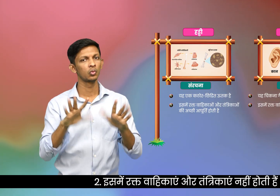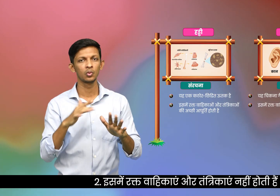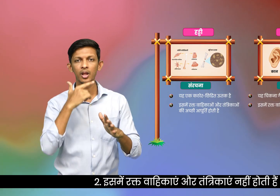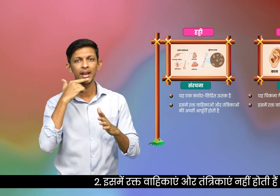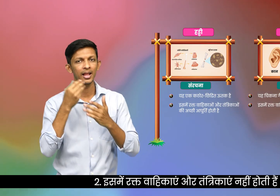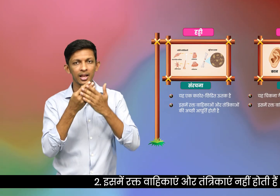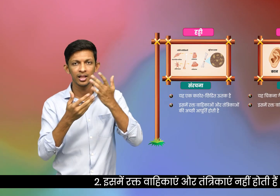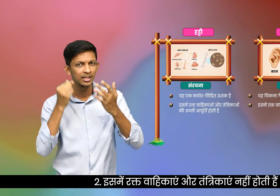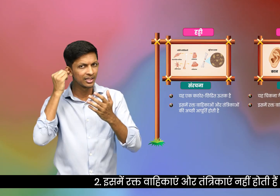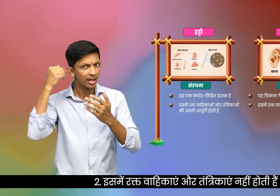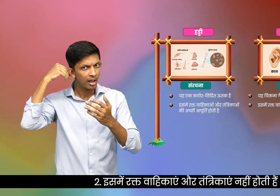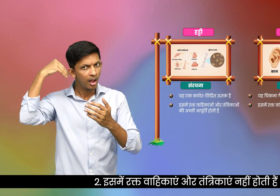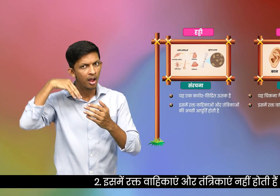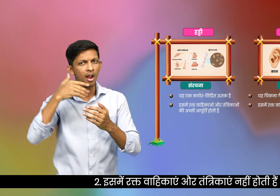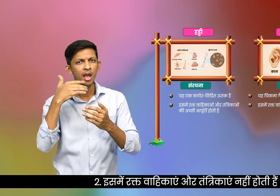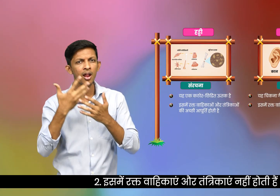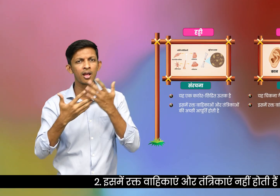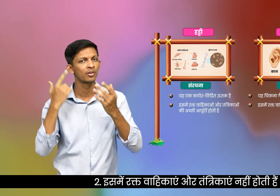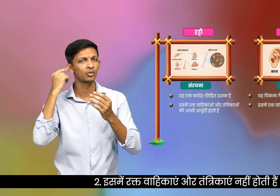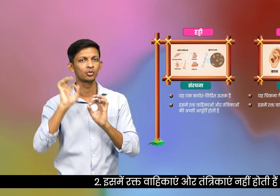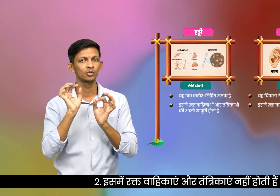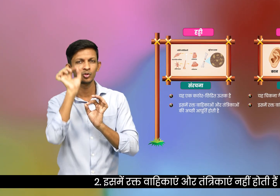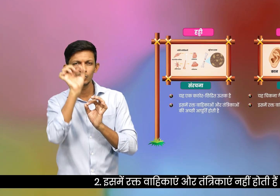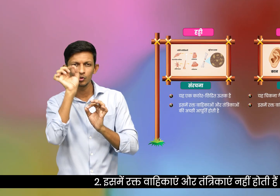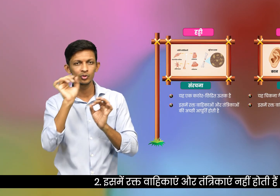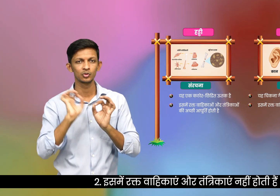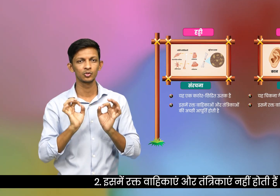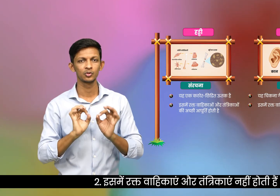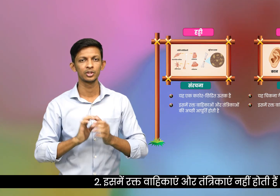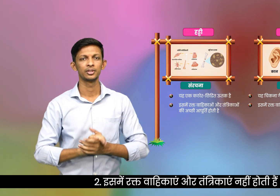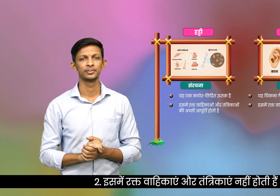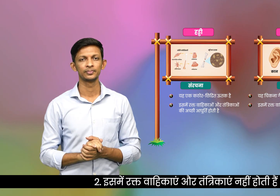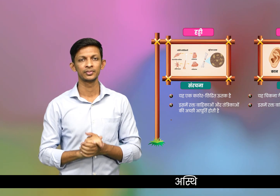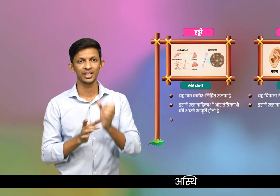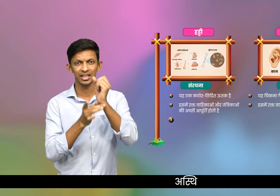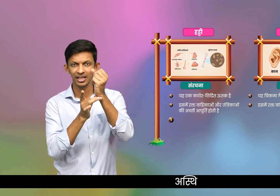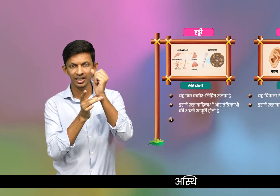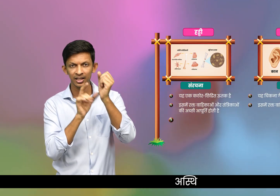दूसरा, इसमें रक्त वाहिकाएं और तंत्रिकाएं नहीं होती है।